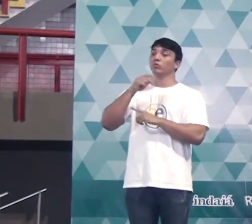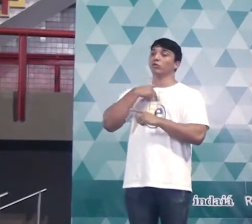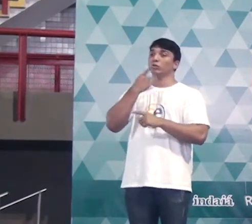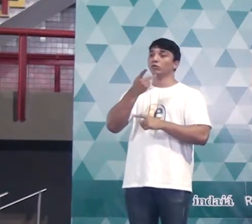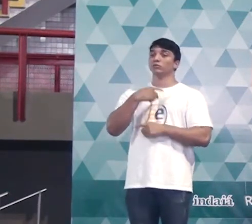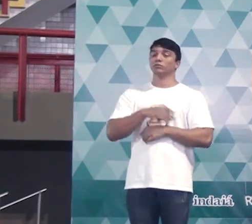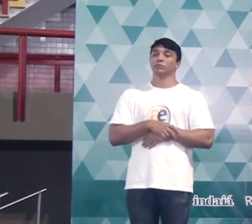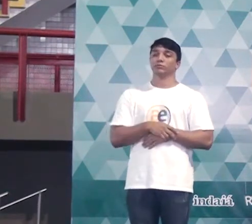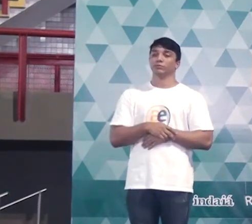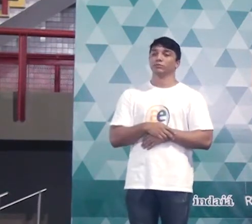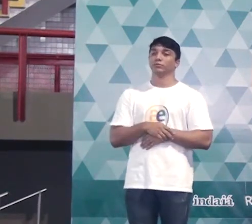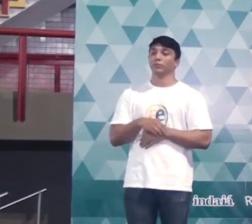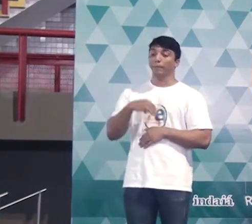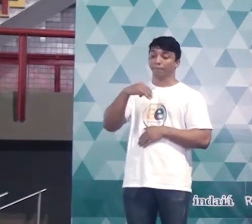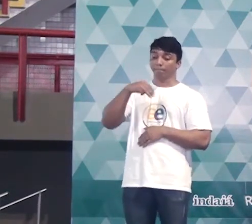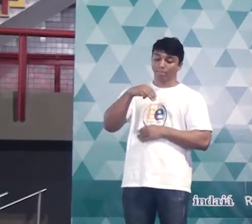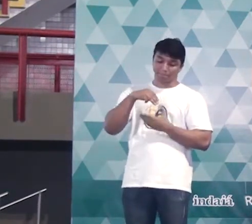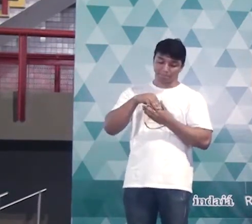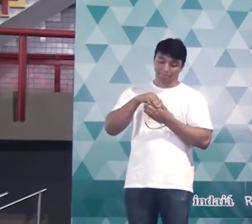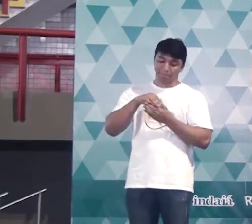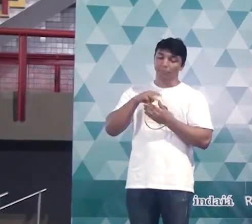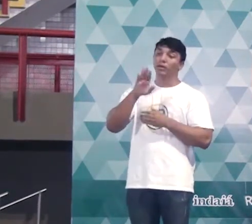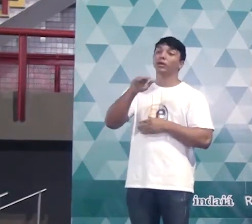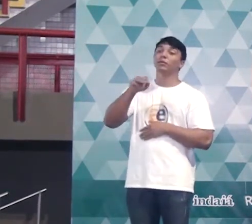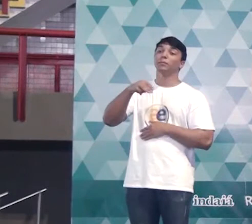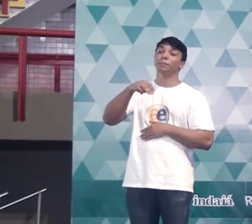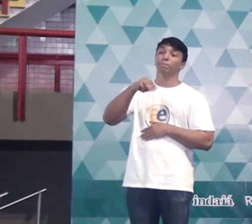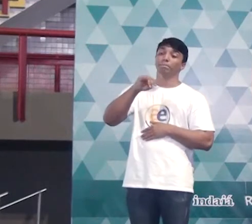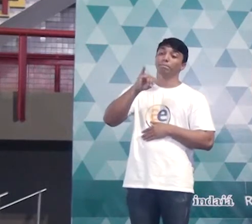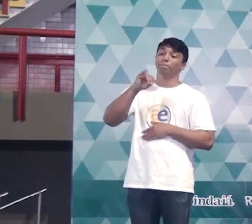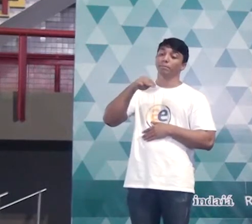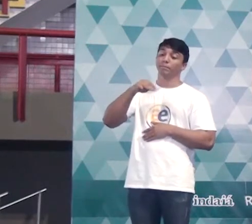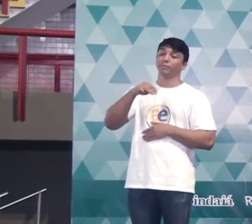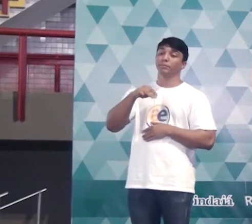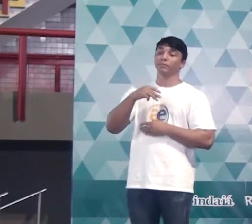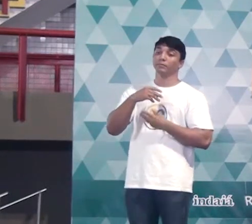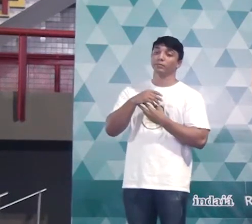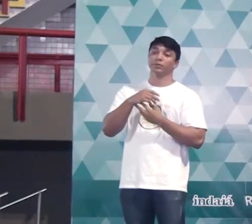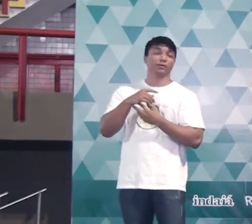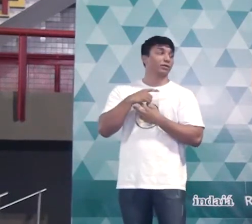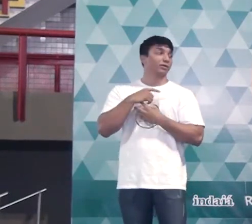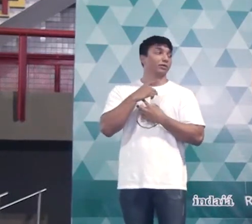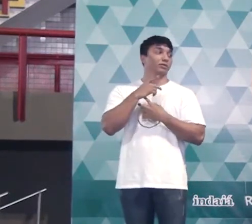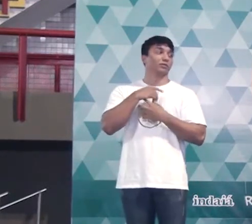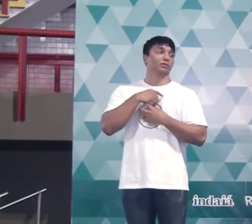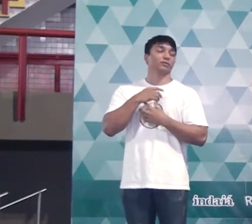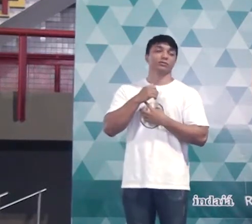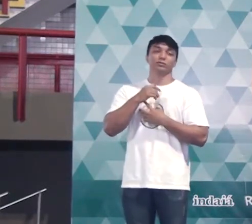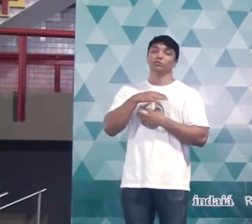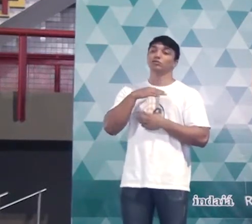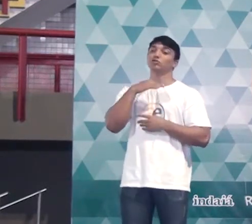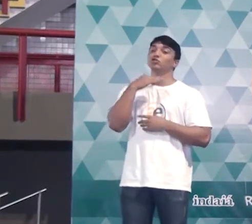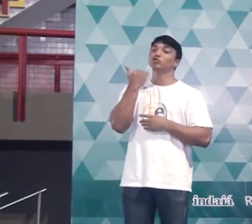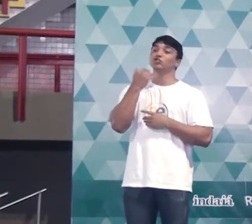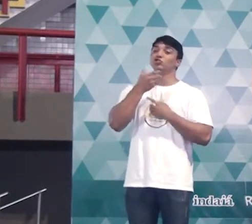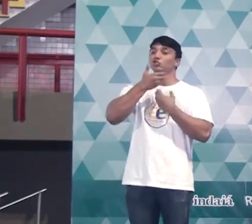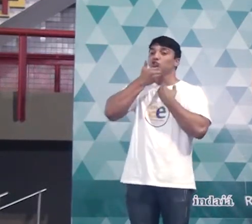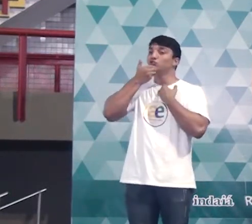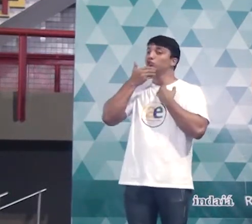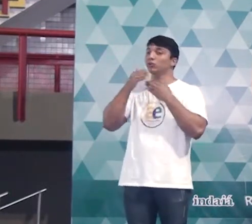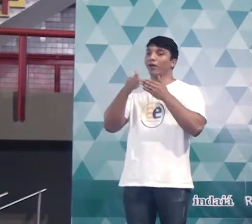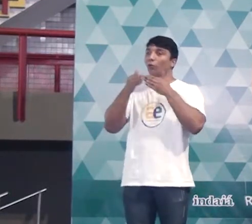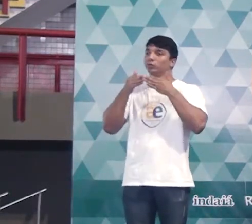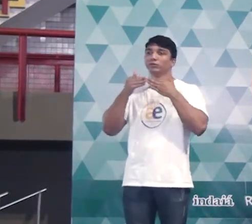nunca se expressou assim? Ei, não é nem abaixa a cabeça, é tira a cabeça, que o povo não pede